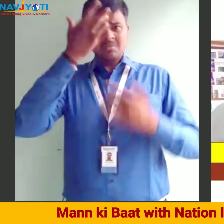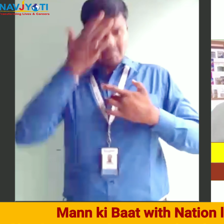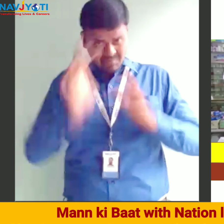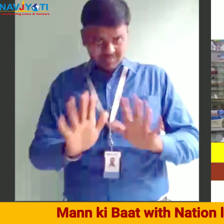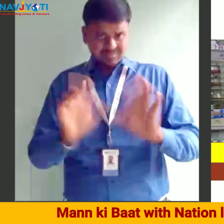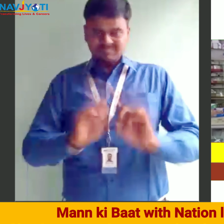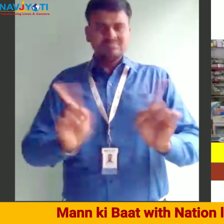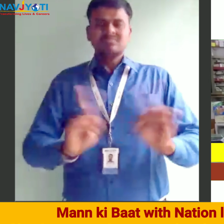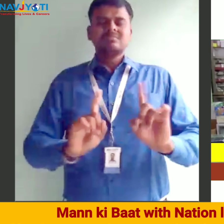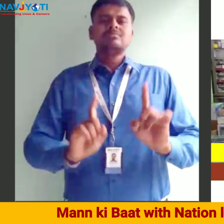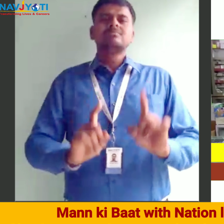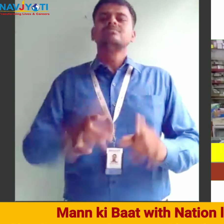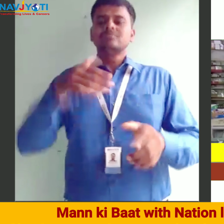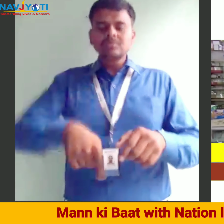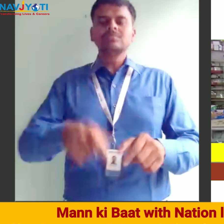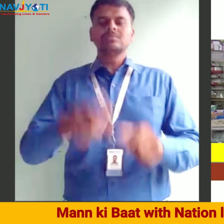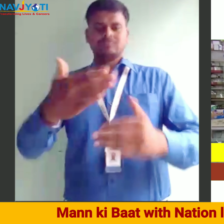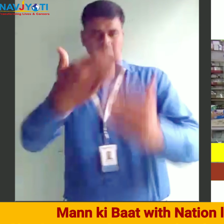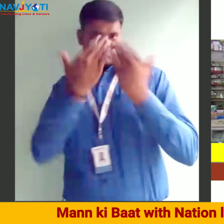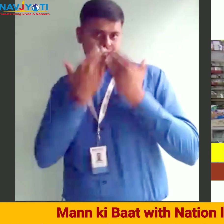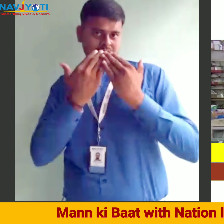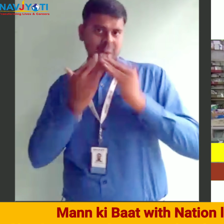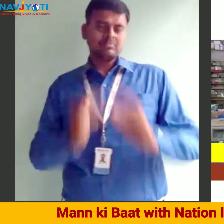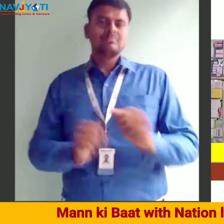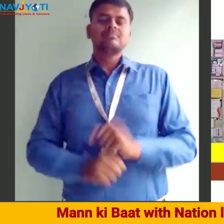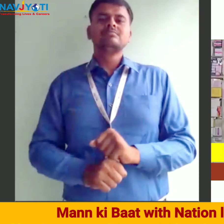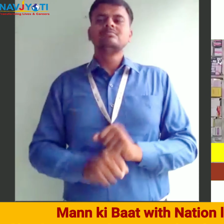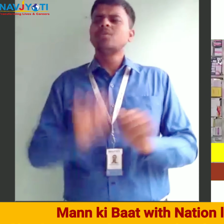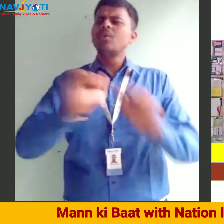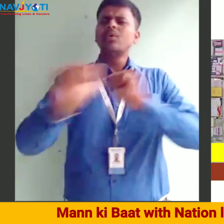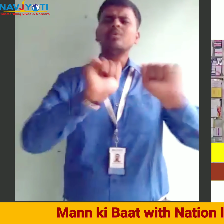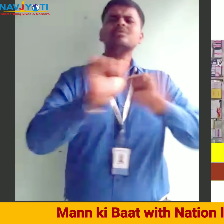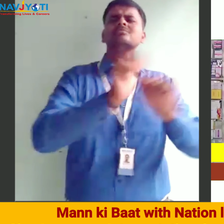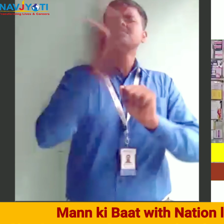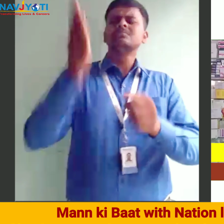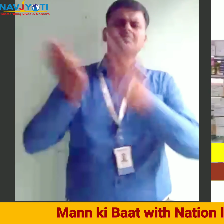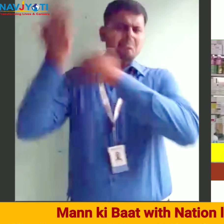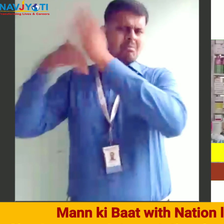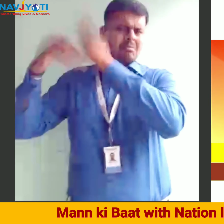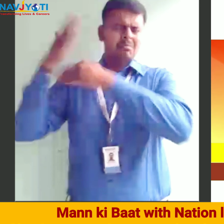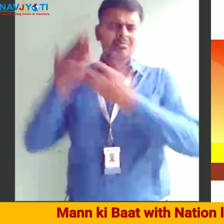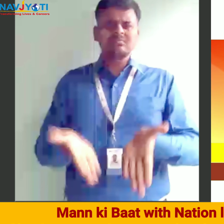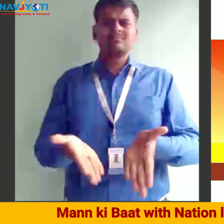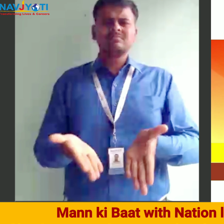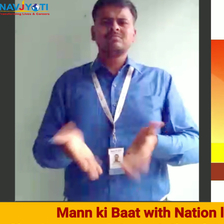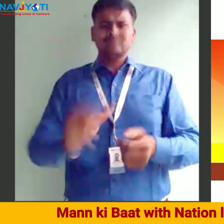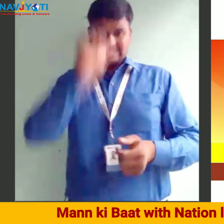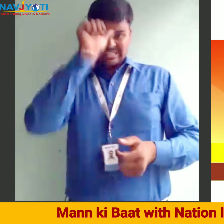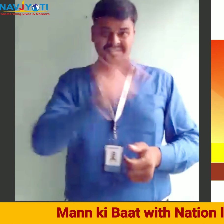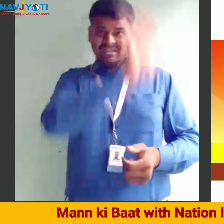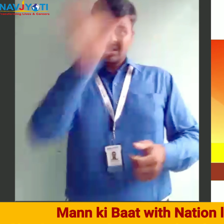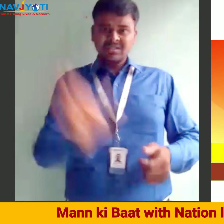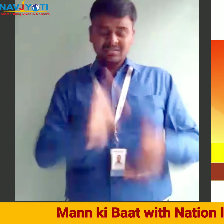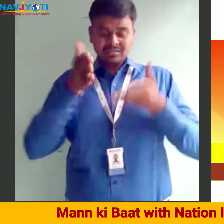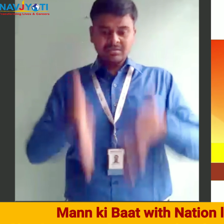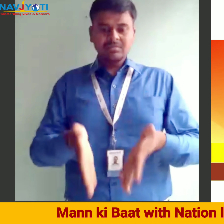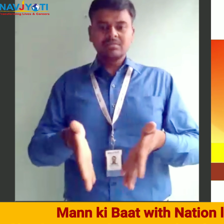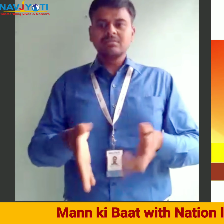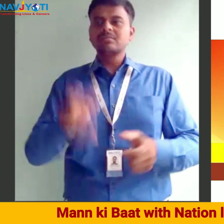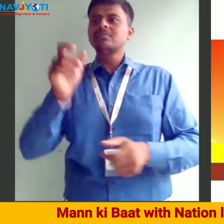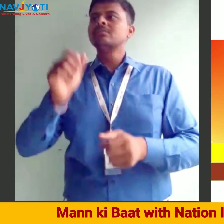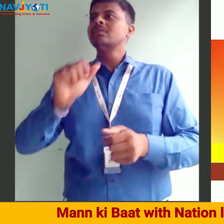हैं वे सभी बीमार हैं। और जब मैं मास्क की बात करता हूं तो मुझे एक पुरानी बात याद आती है। आप सबको भी याद होगा,